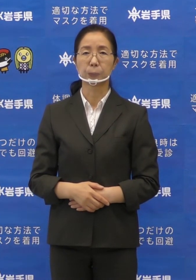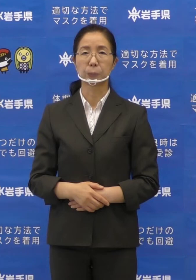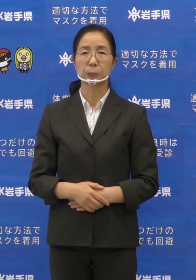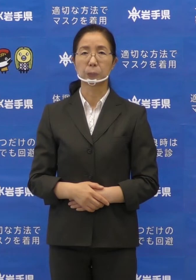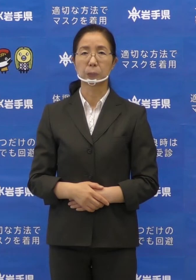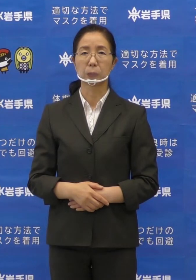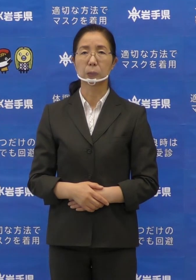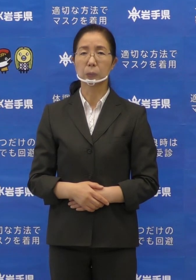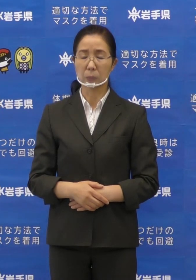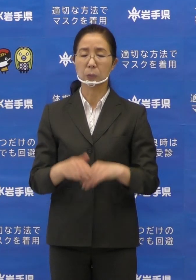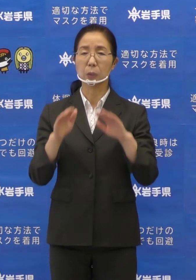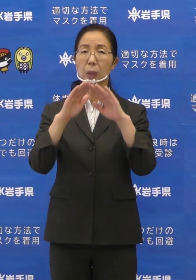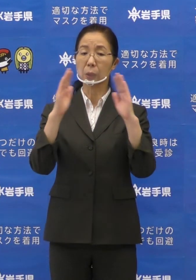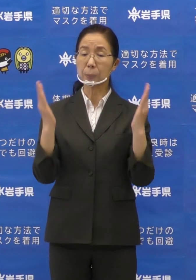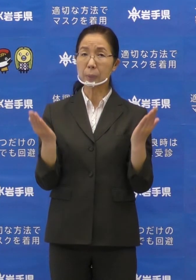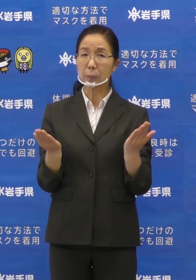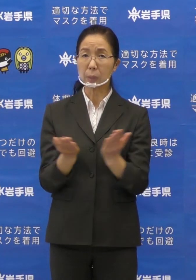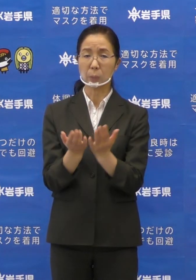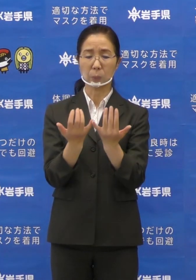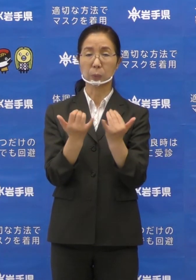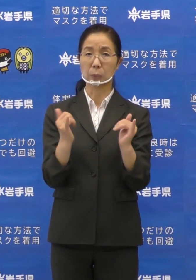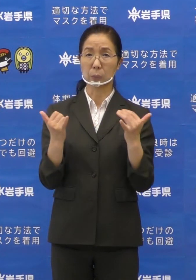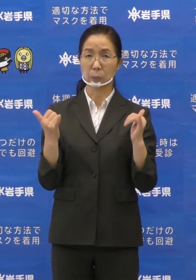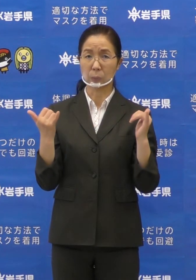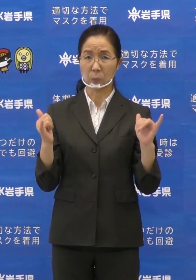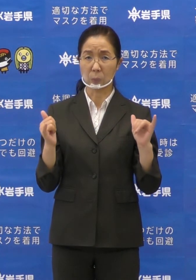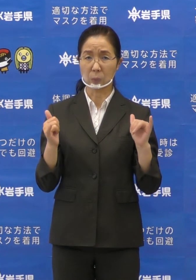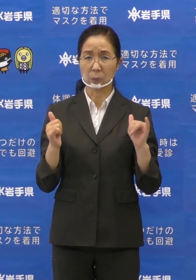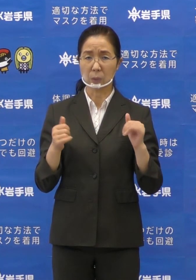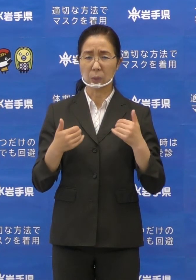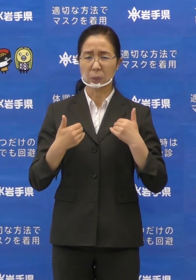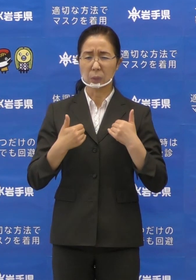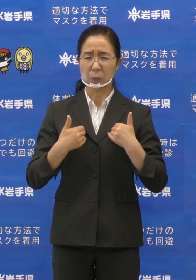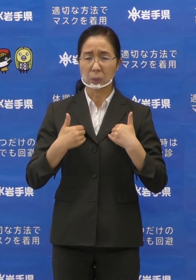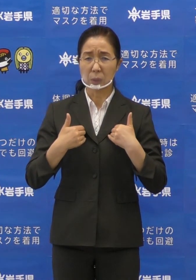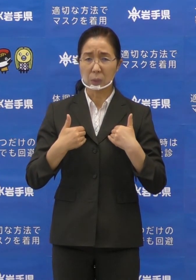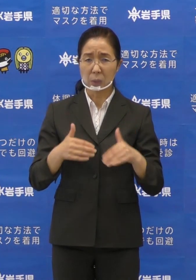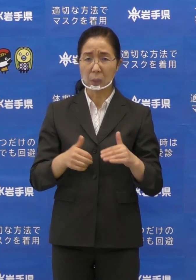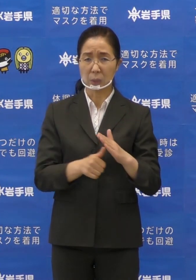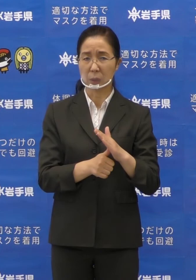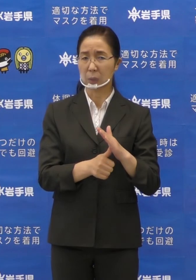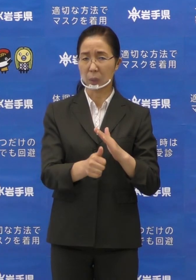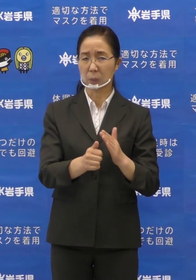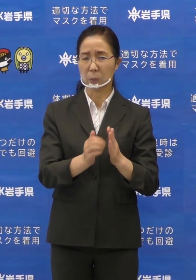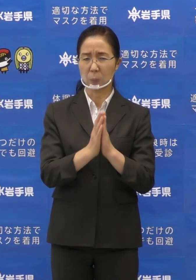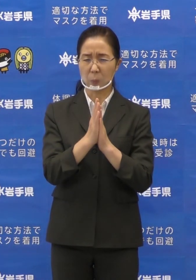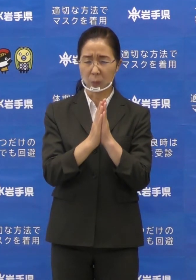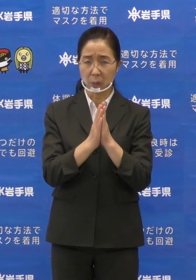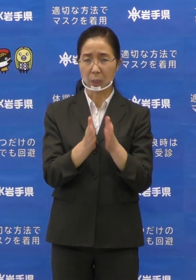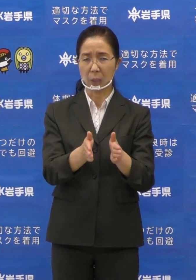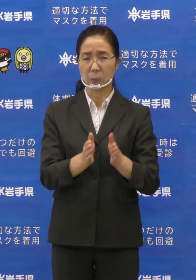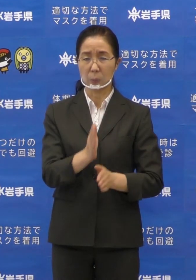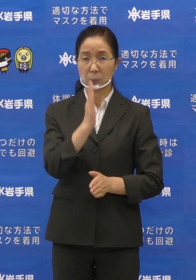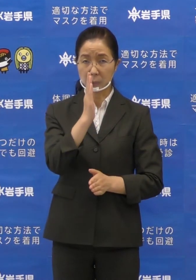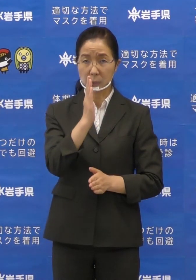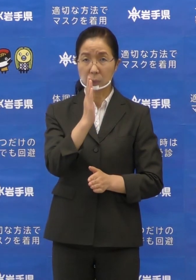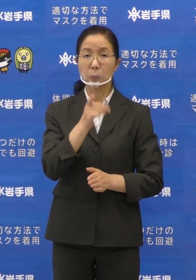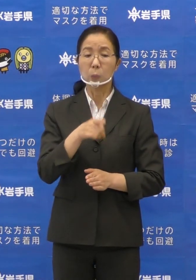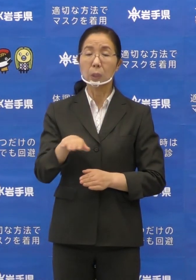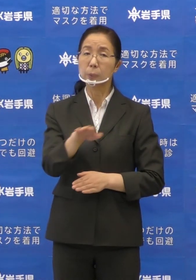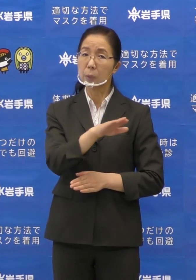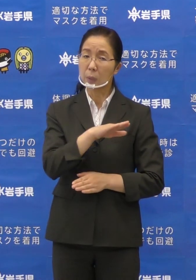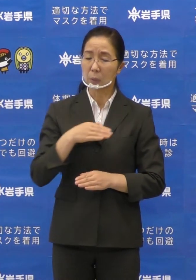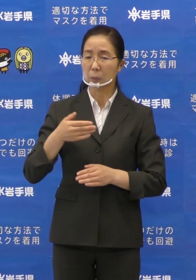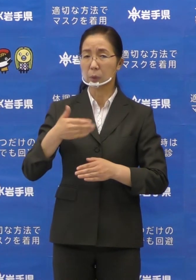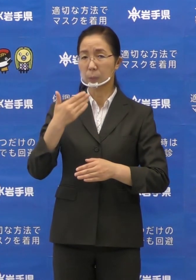全ての人に対する不要不急の外出自粛のお願いというのはすでにしていますので、それは当然こう飲